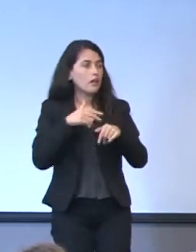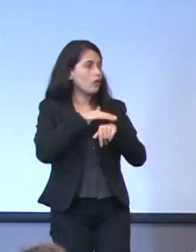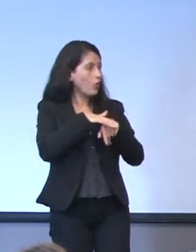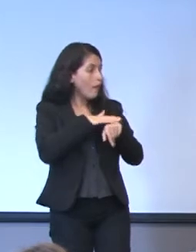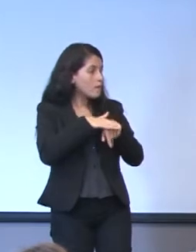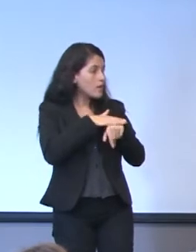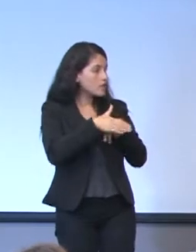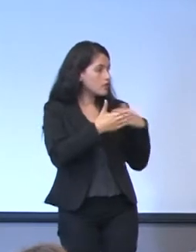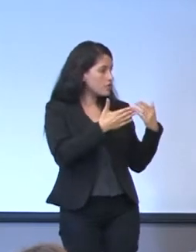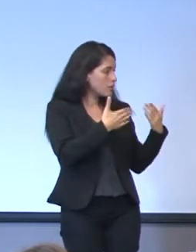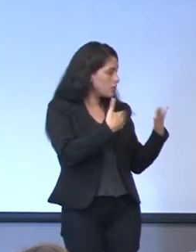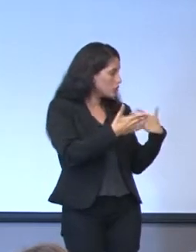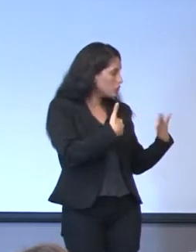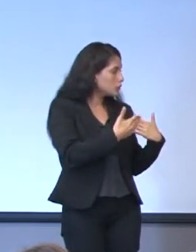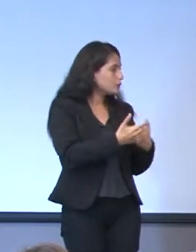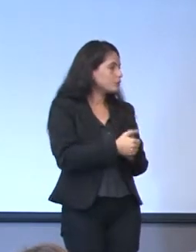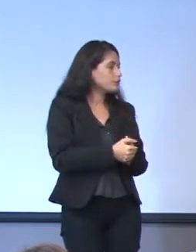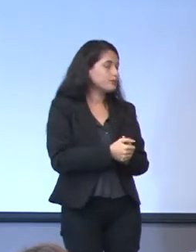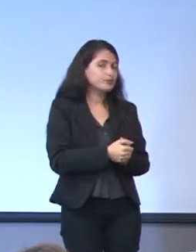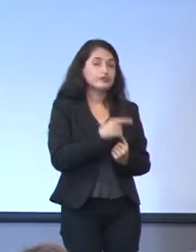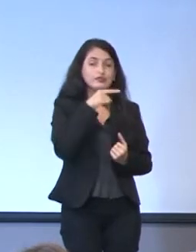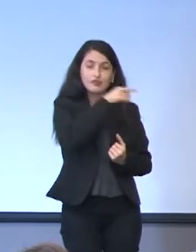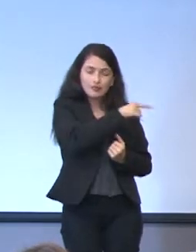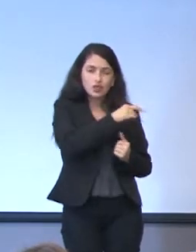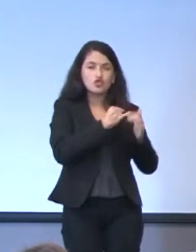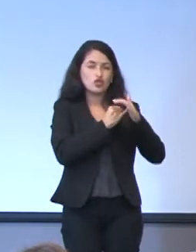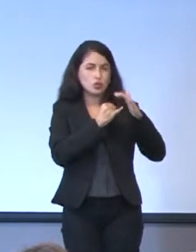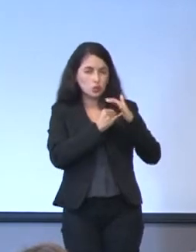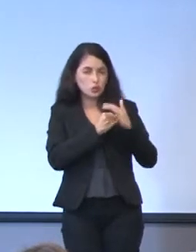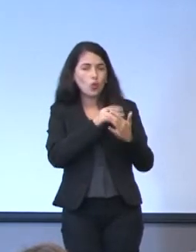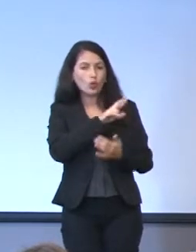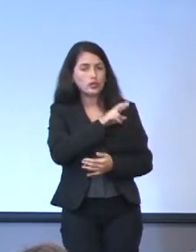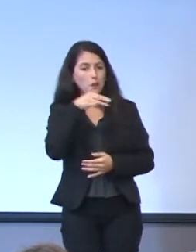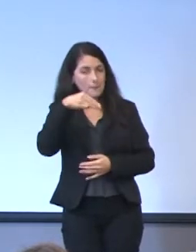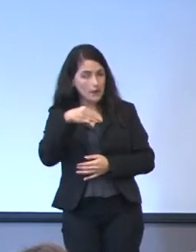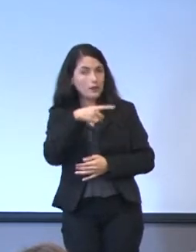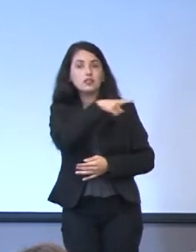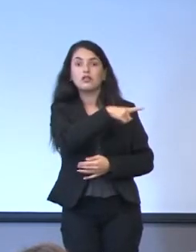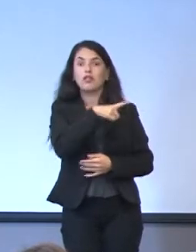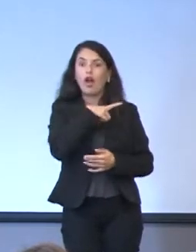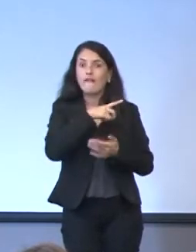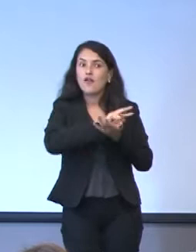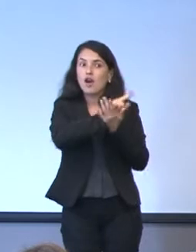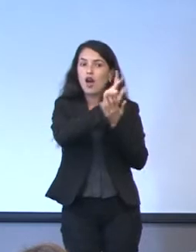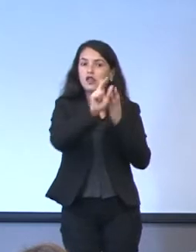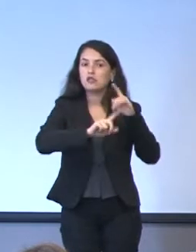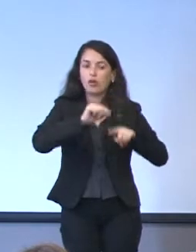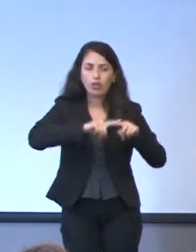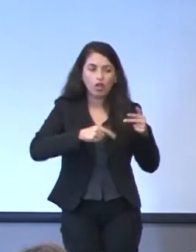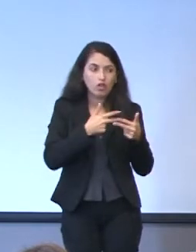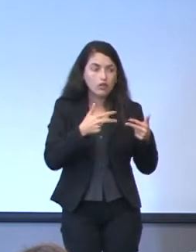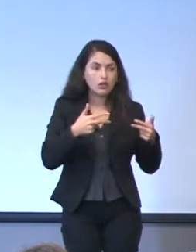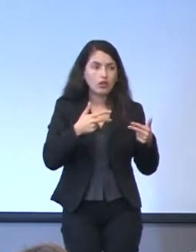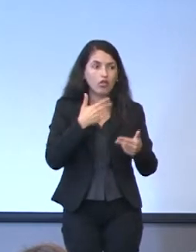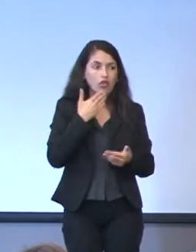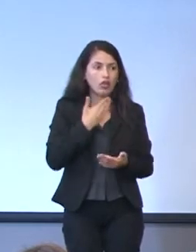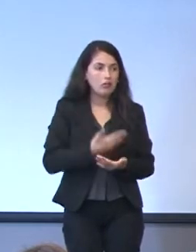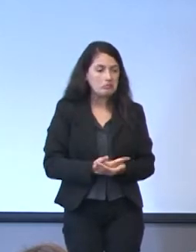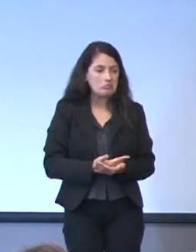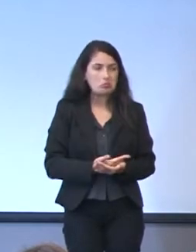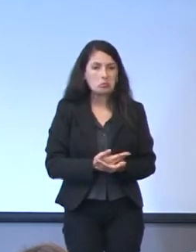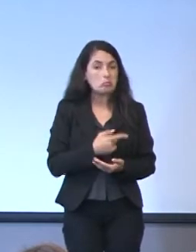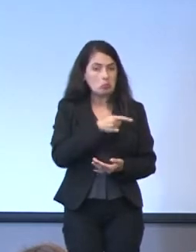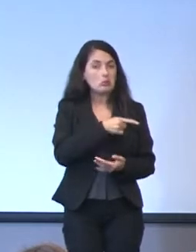eles, que o Instituto Rodrigo Mendes tem, ali você consegue ter um panorama, ali é uma